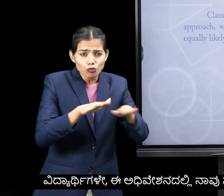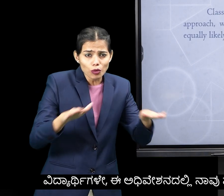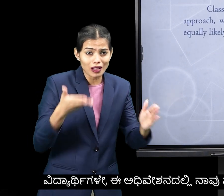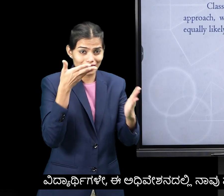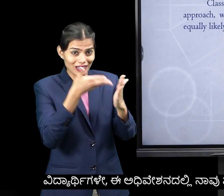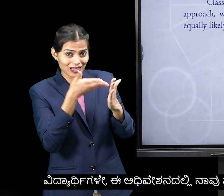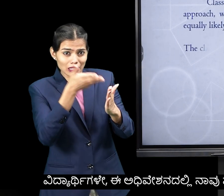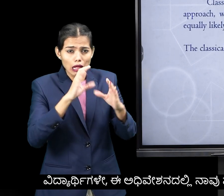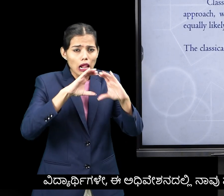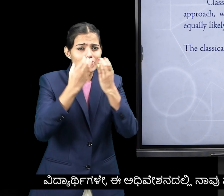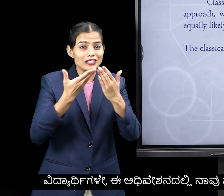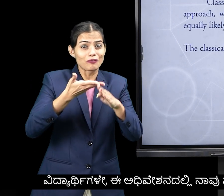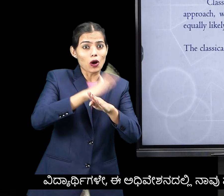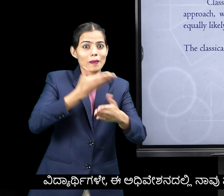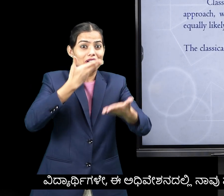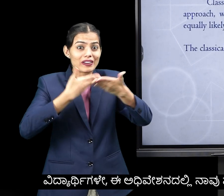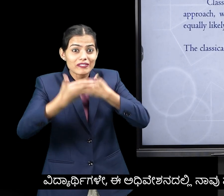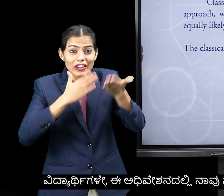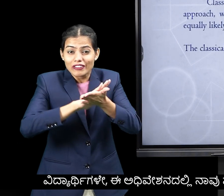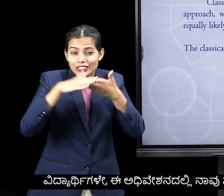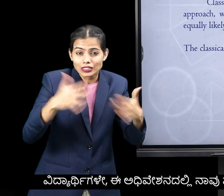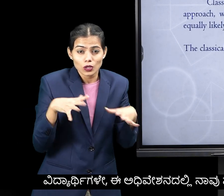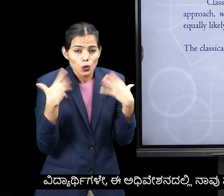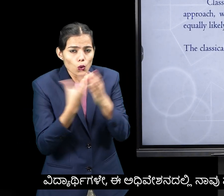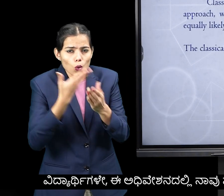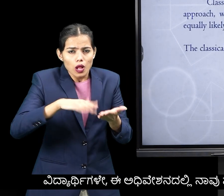ವಿದ್ಯಾರ್ಥಿಗಳೇ, ಈ ಅಧಿವೇಶನದಲ್ಲಿ ನಾವು ಶಾಸ್ತ್ರೀಯ ಸಂಭವನೀಯತೆಯ ಬಗ್ಗೆ ಕಲಿತೇವೆ.